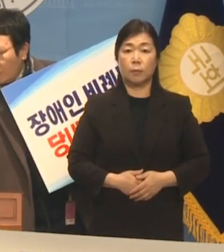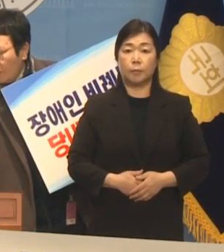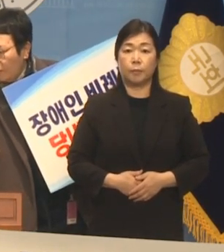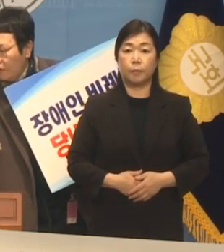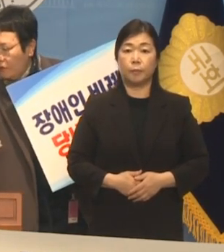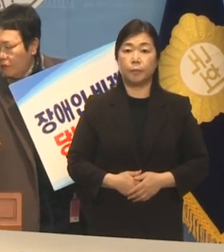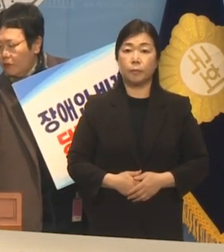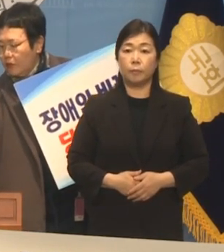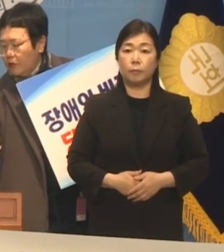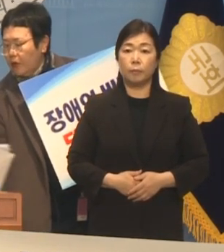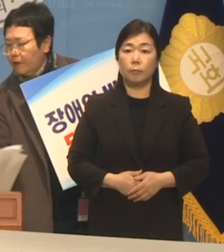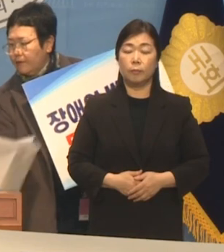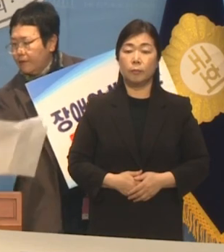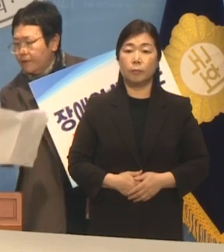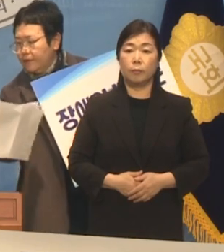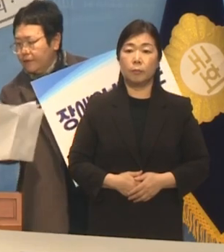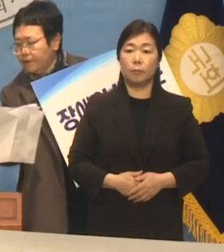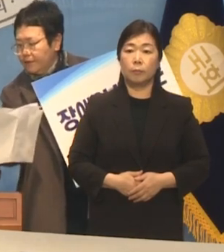것이다